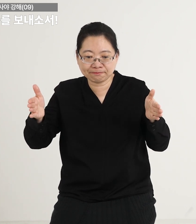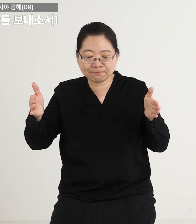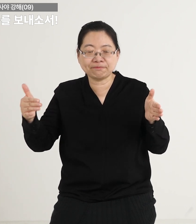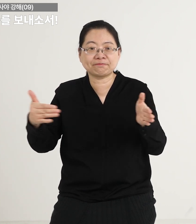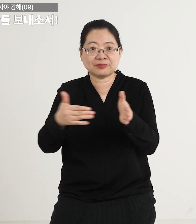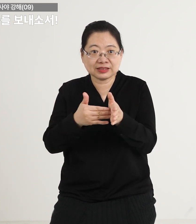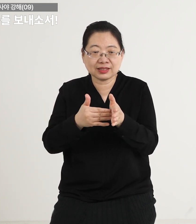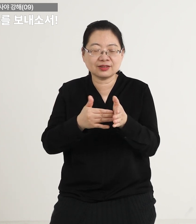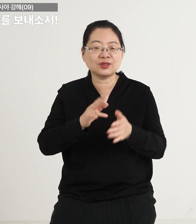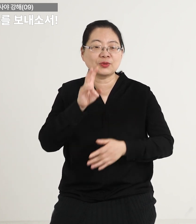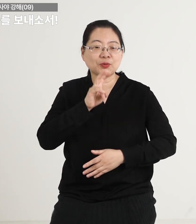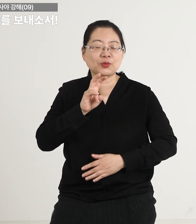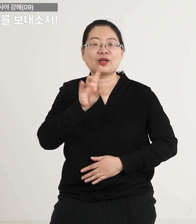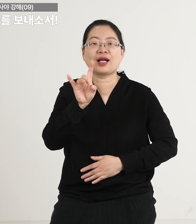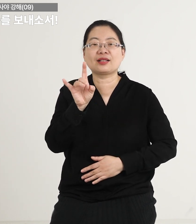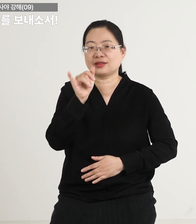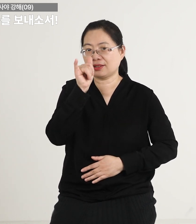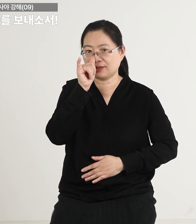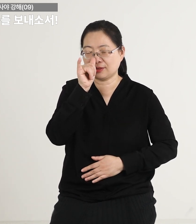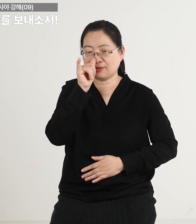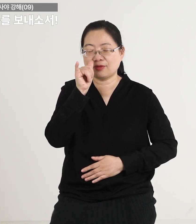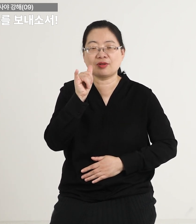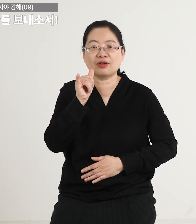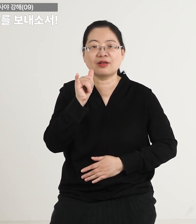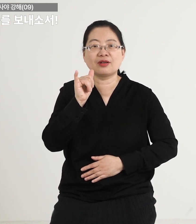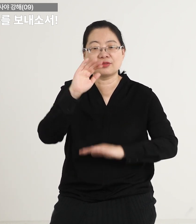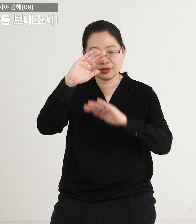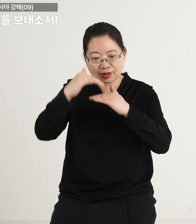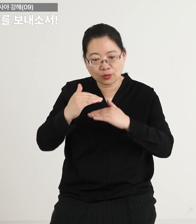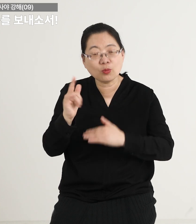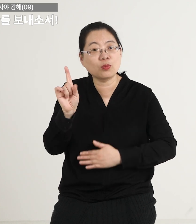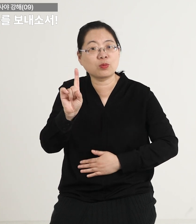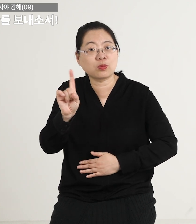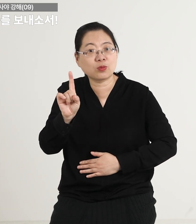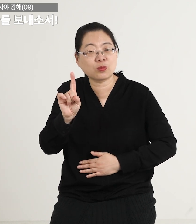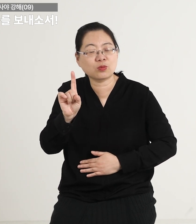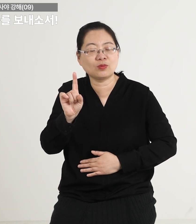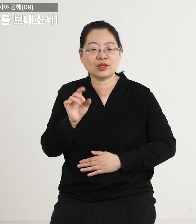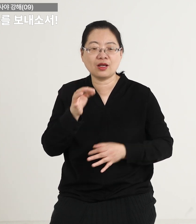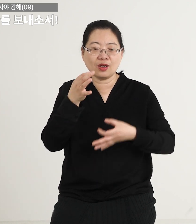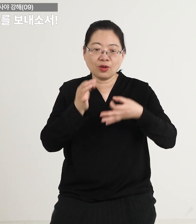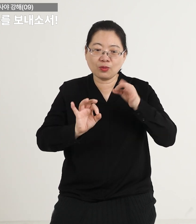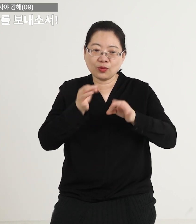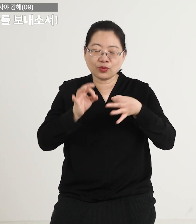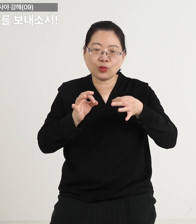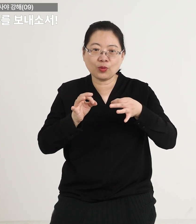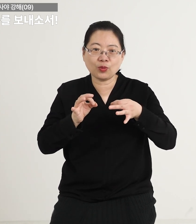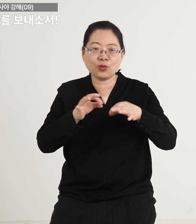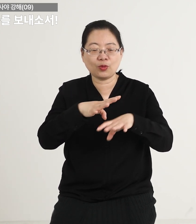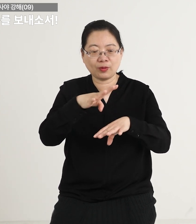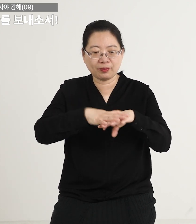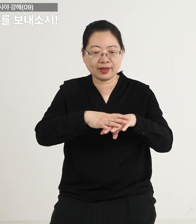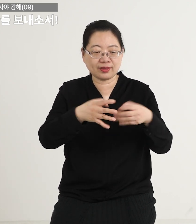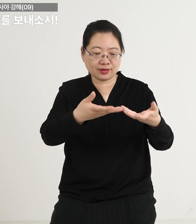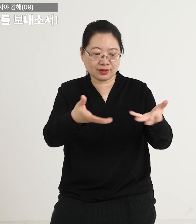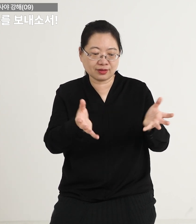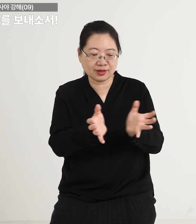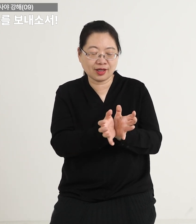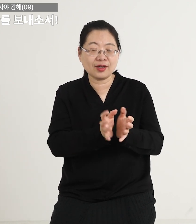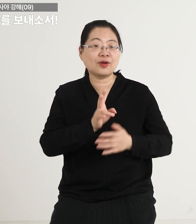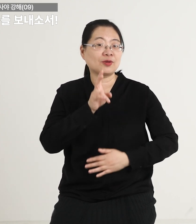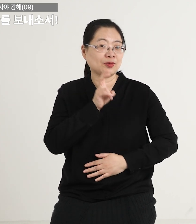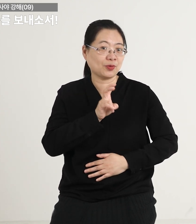한 노래가 있었어요. 노래. 무슨 노래였죠? 옳지, 포도원의 노래였습니다.